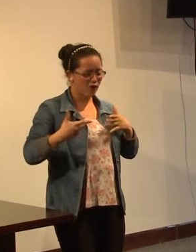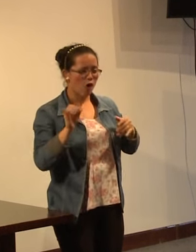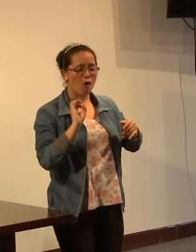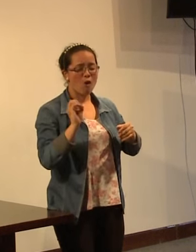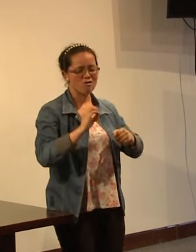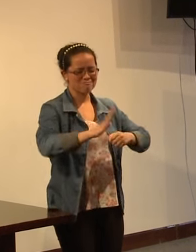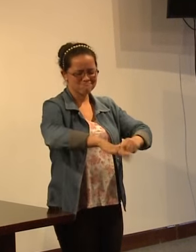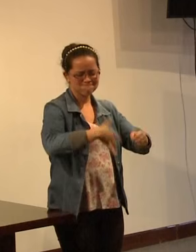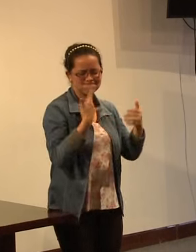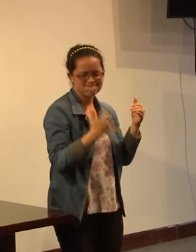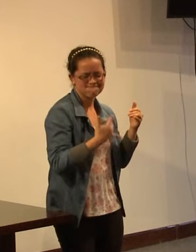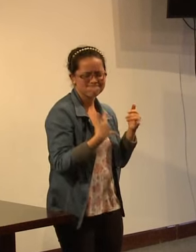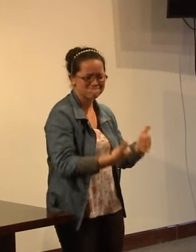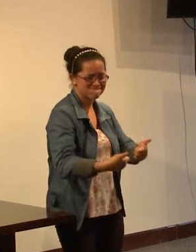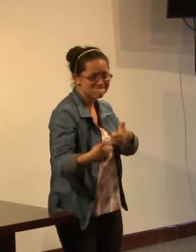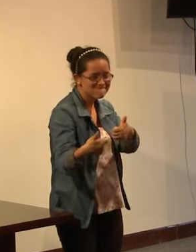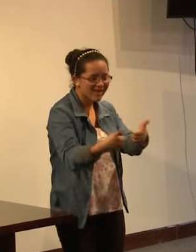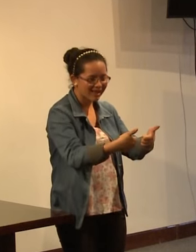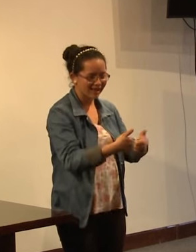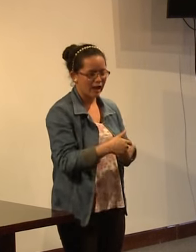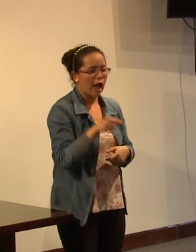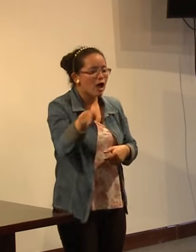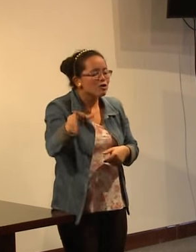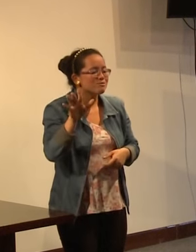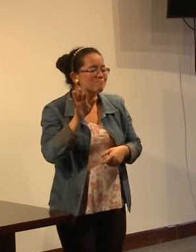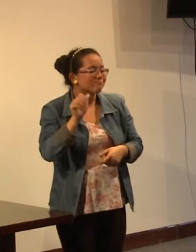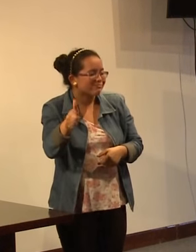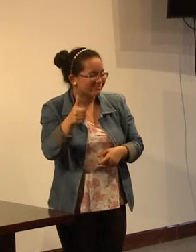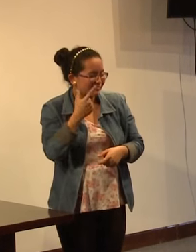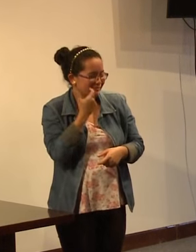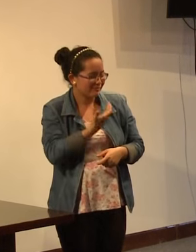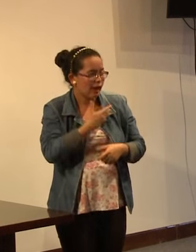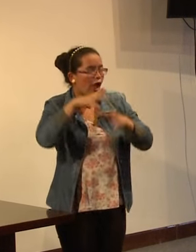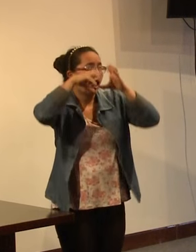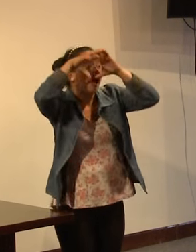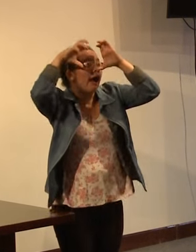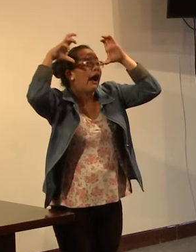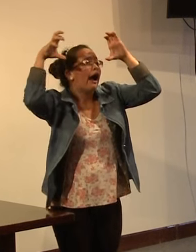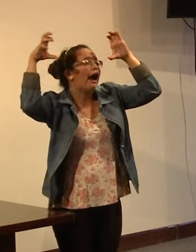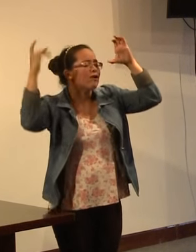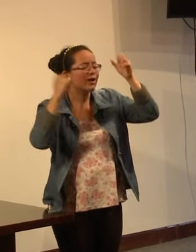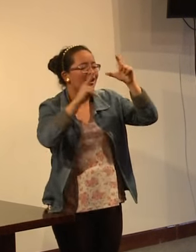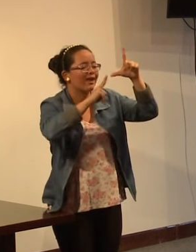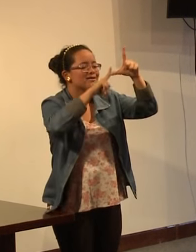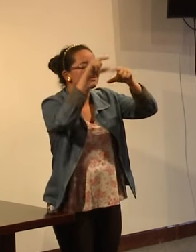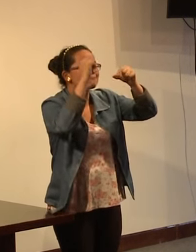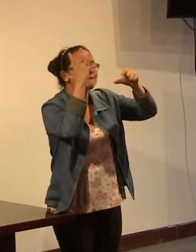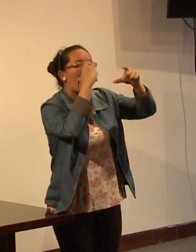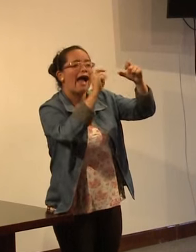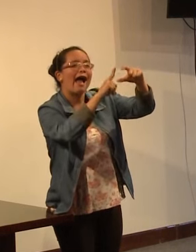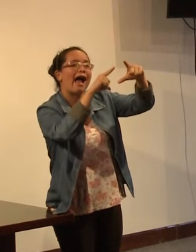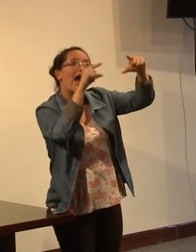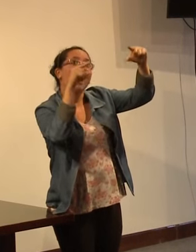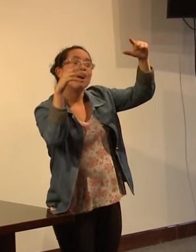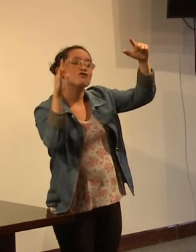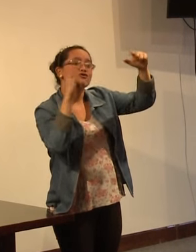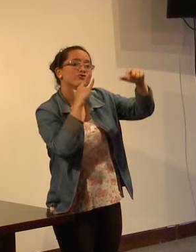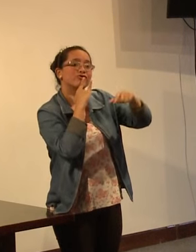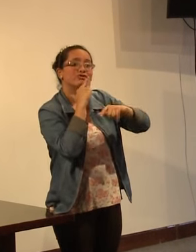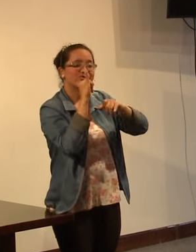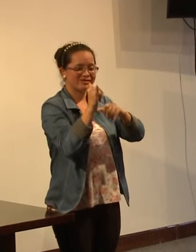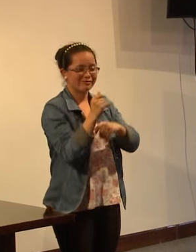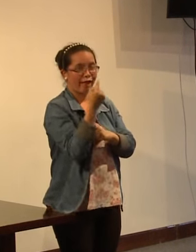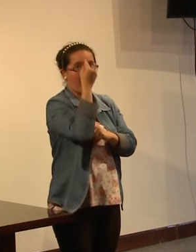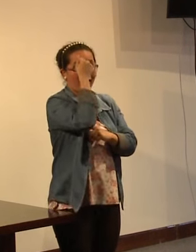toque fabulosamente, porque está montado en la idea de que el niño se vuelve como una especie de estrellita, ¿no? Entonces es el gran genio,